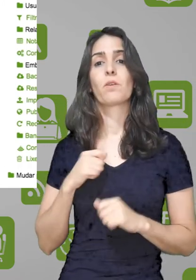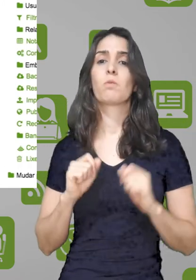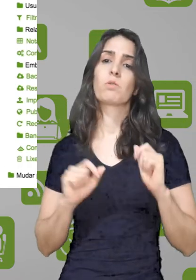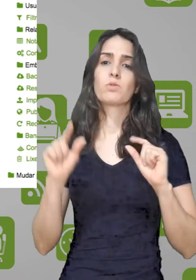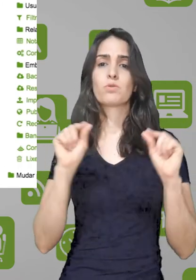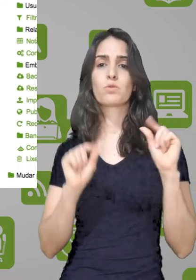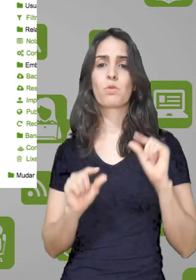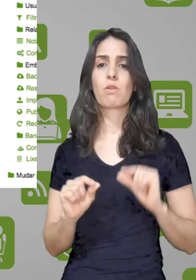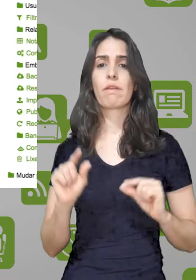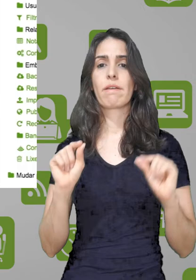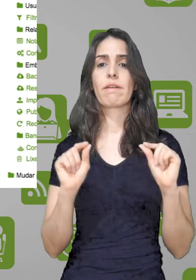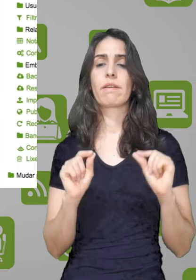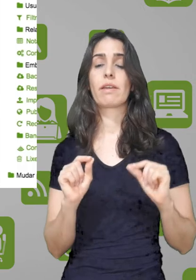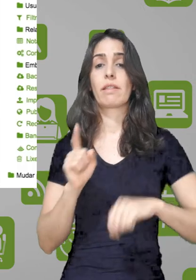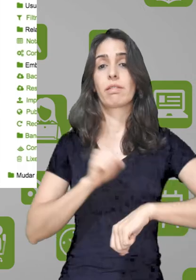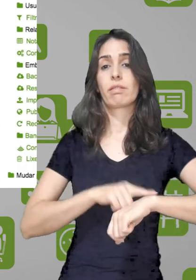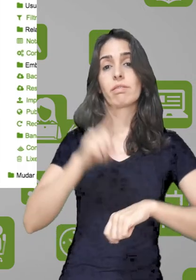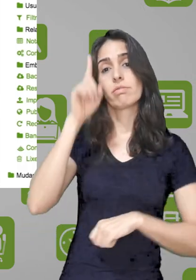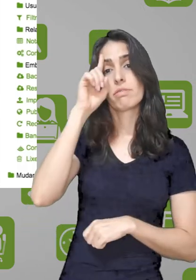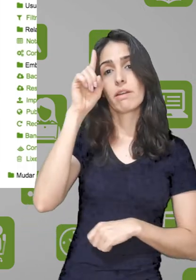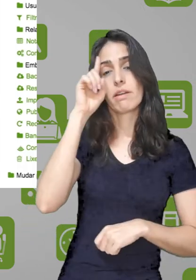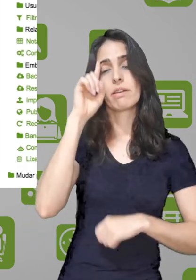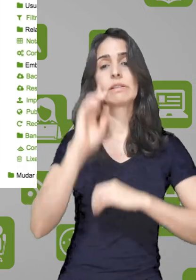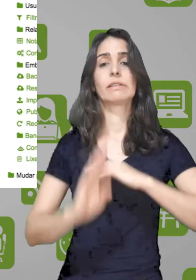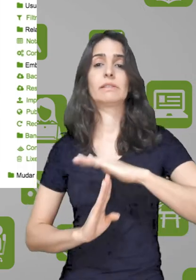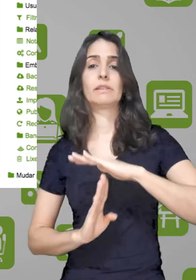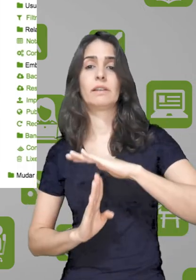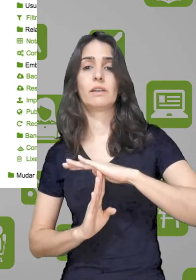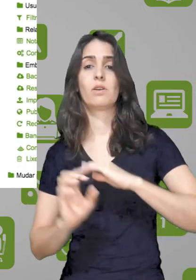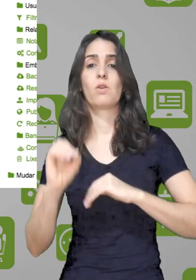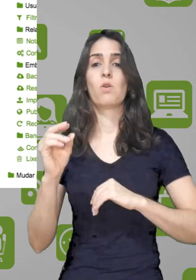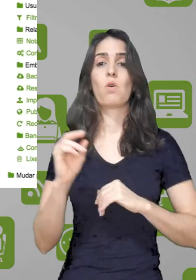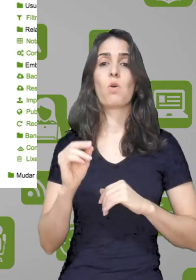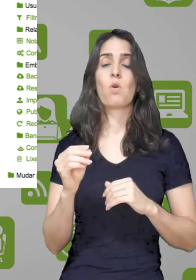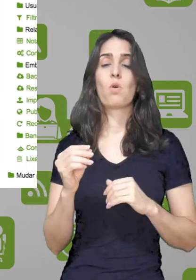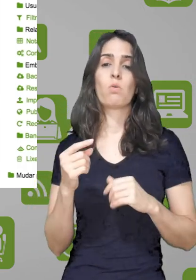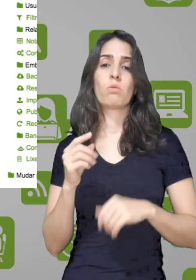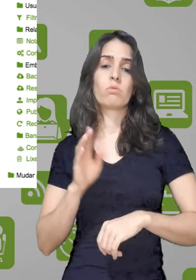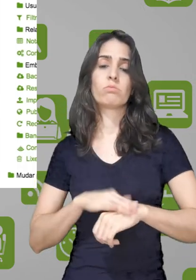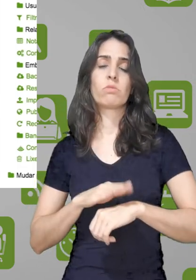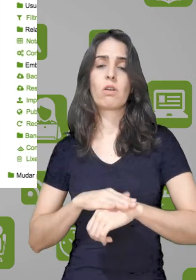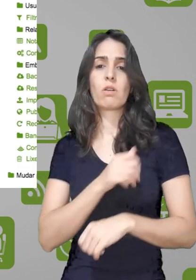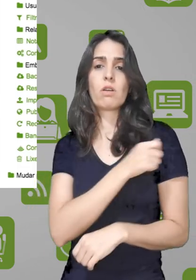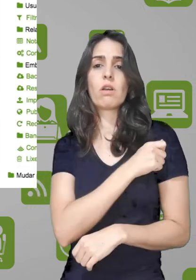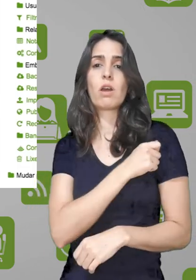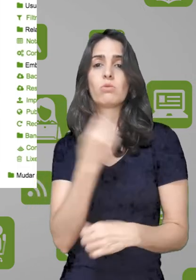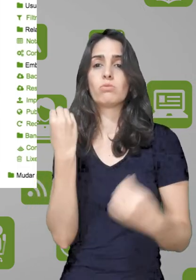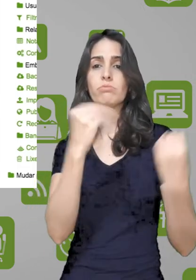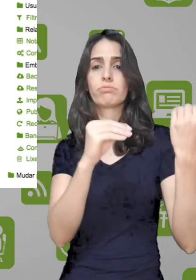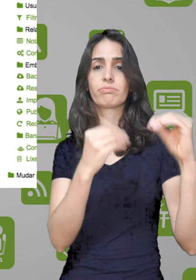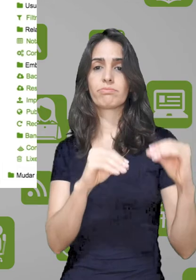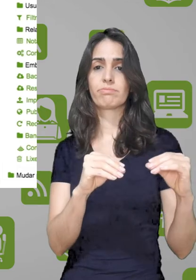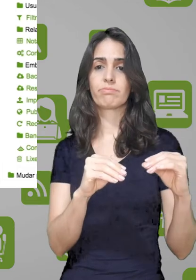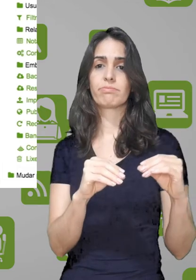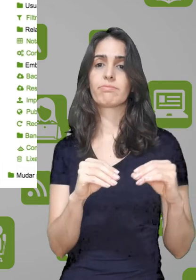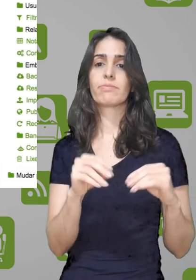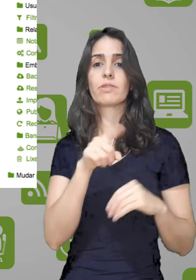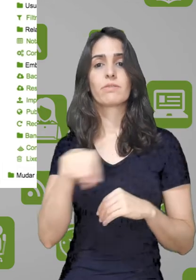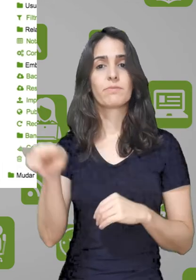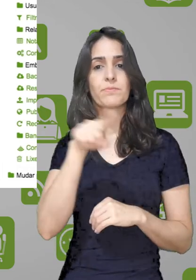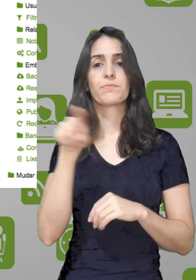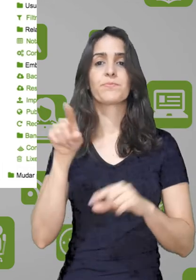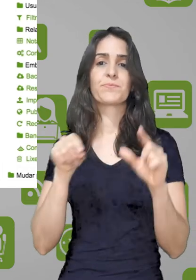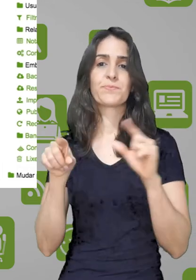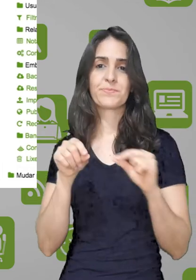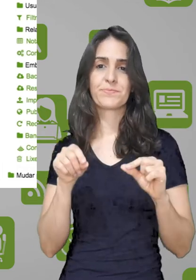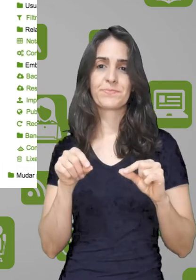itens na barra. De ordenação por data ou por ordenamento no curso, que eu prefiro, a forma